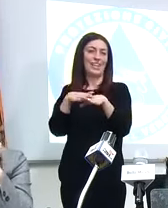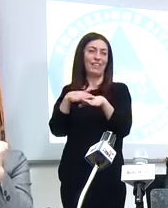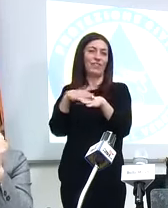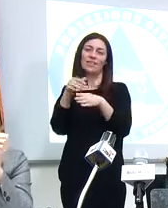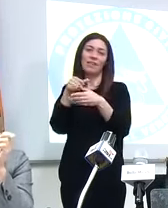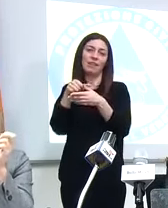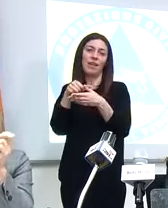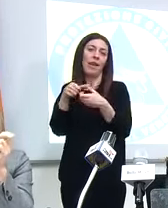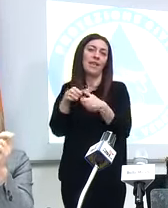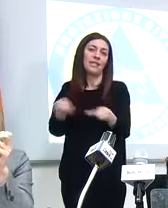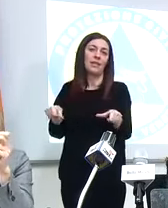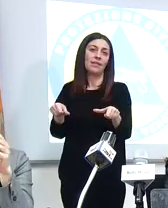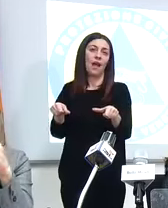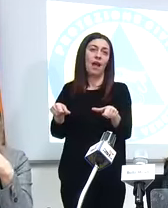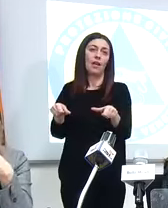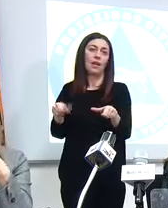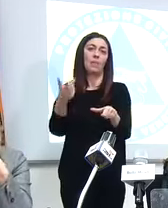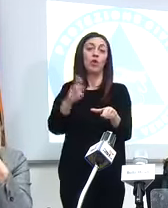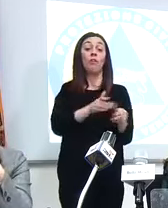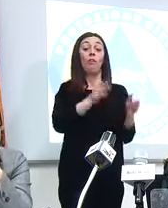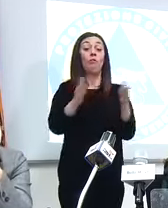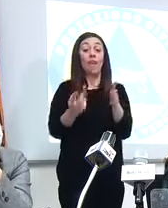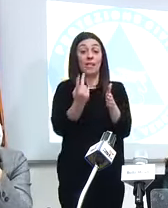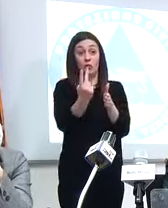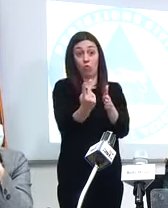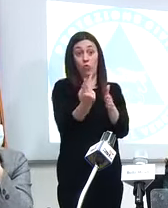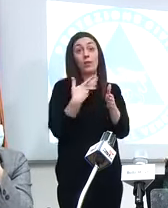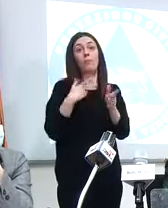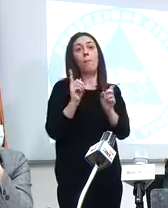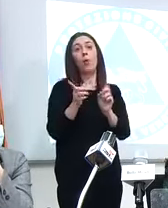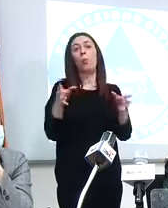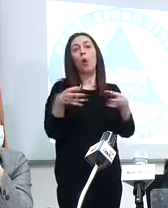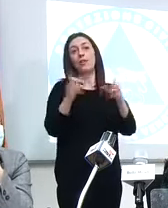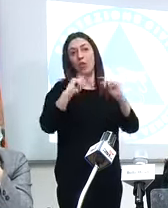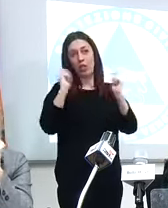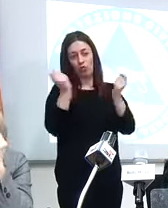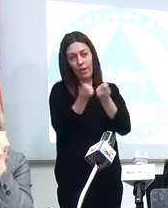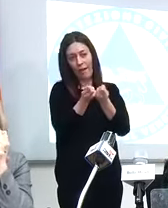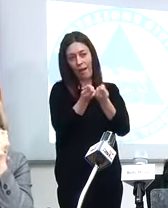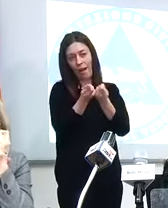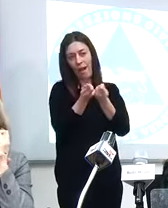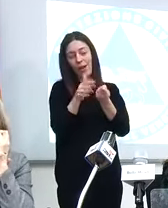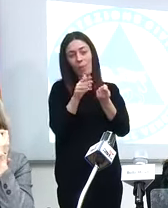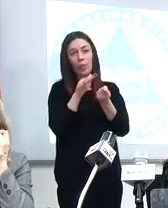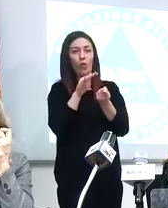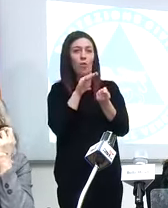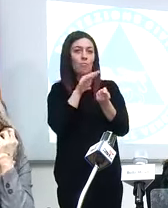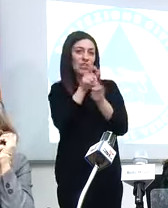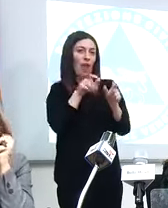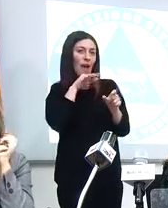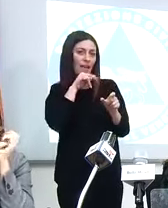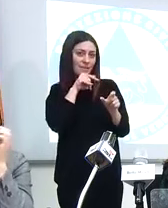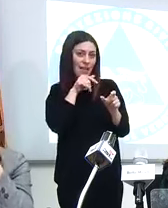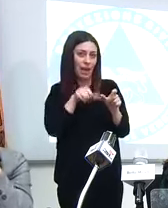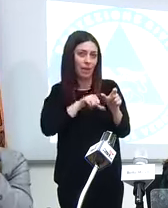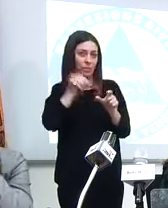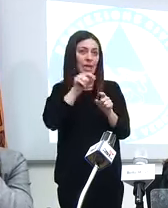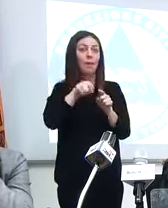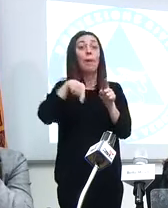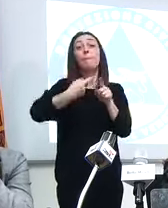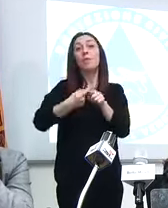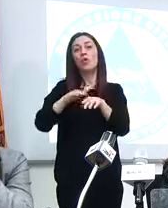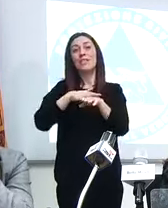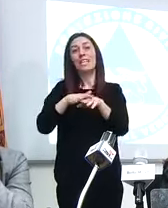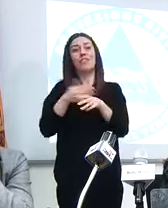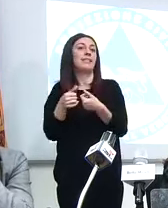alla popolazione generale di cui abbiamo parlato, soprattutto gli anziani, abbiamo da tenere in considerazione i servizi essenziali, che